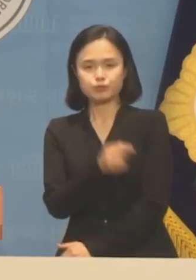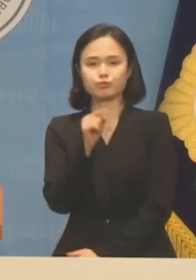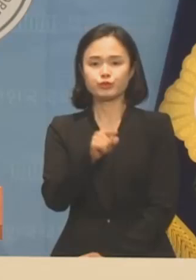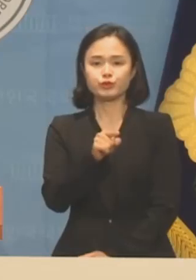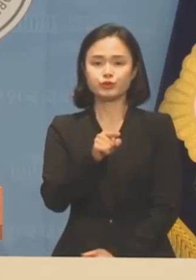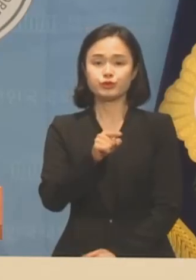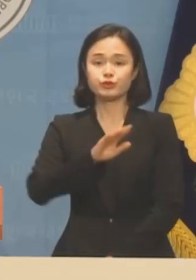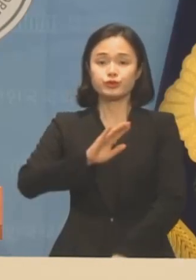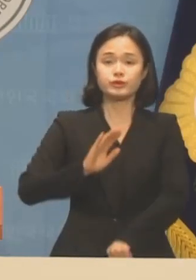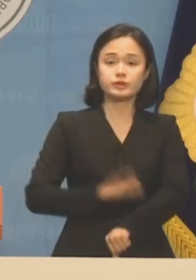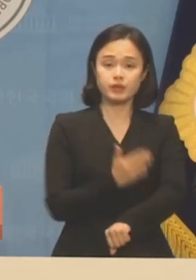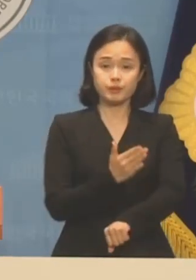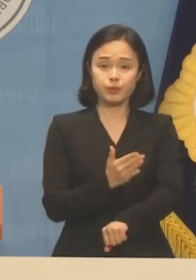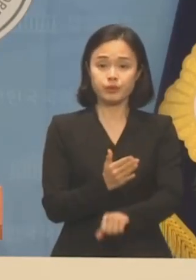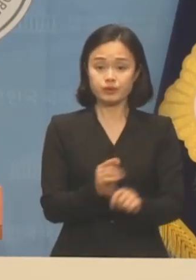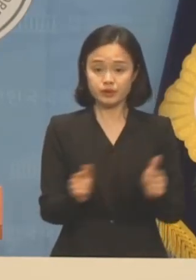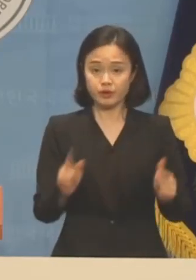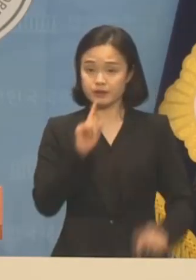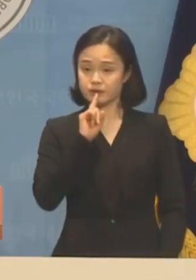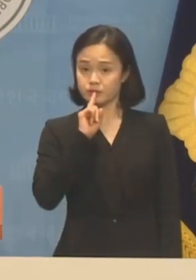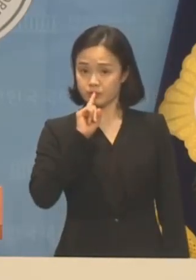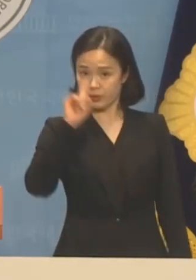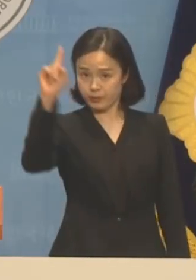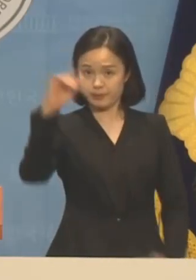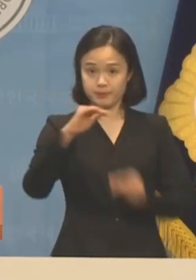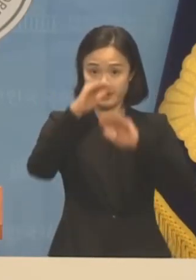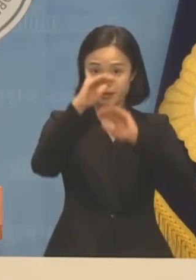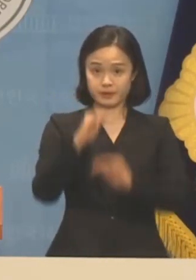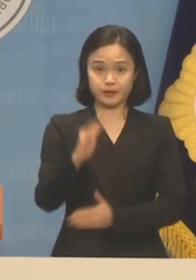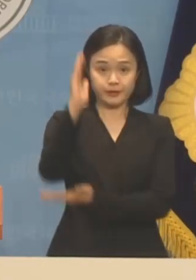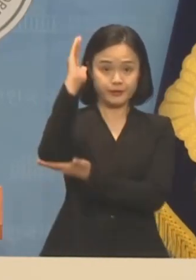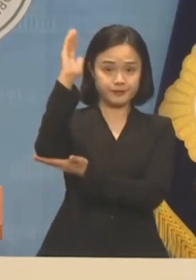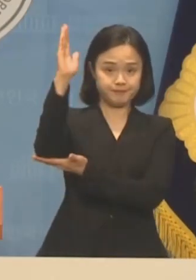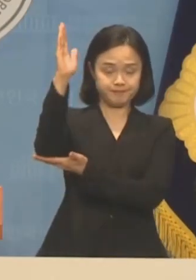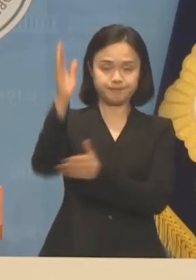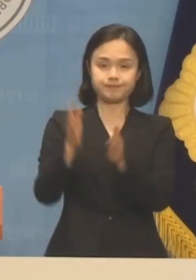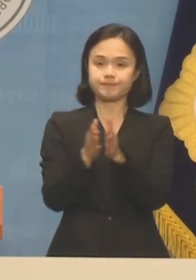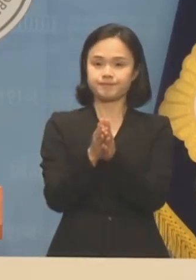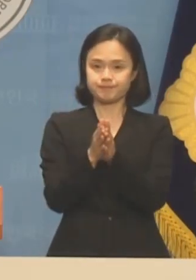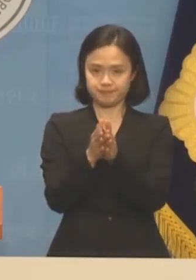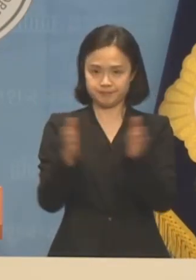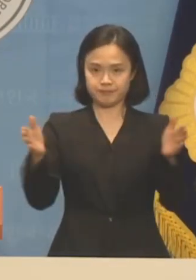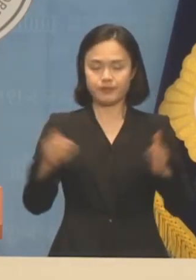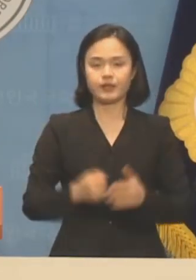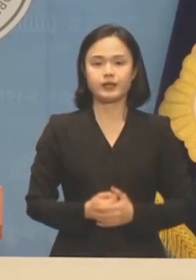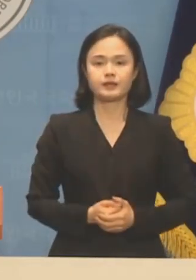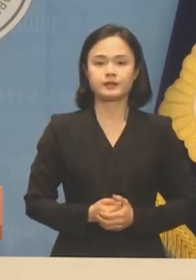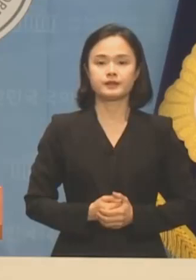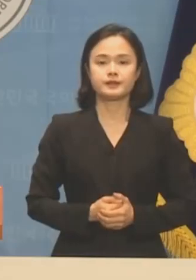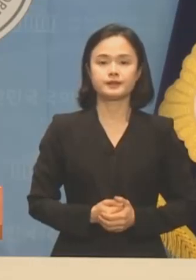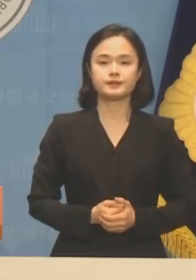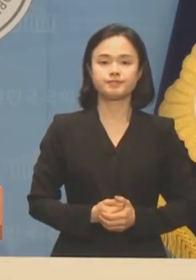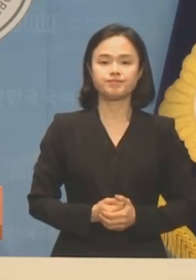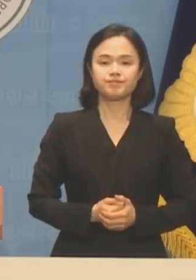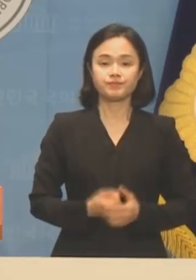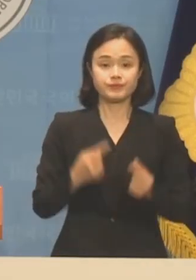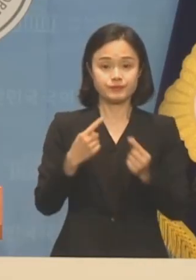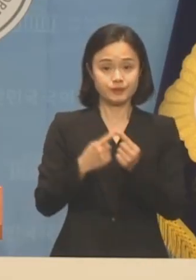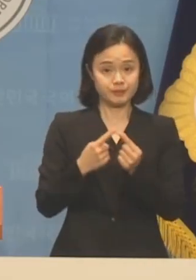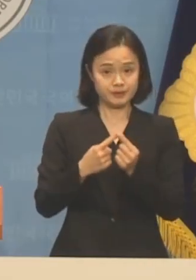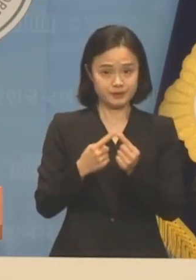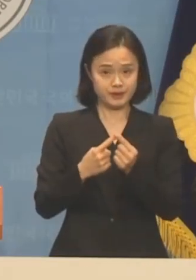국가수사본부에 고발하는 내용의 기자회견입니다. 바로 진행하겠습니다. 일단 첫 번째로 인사말